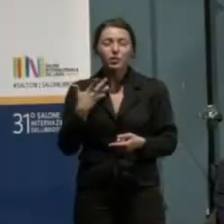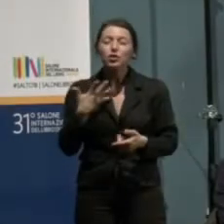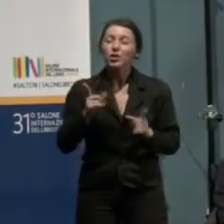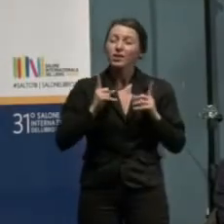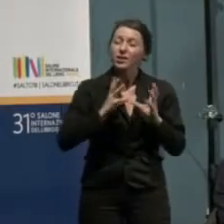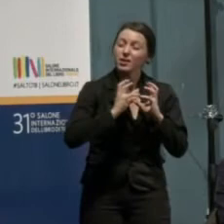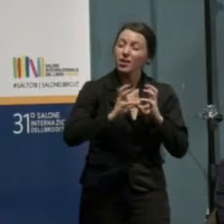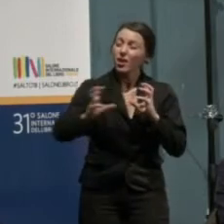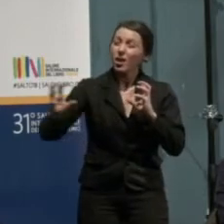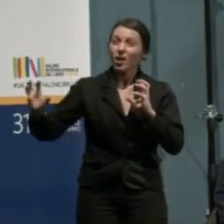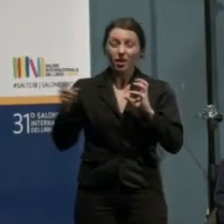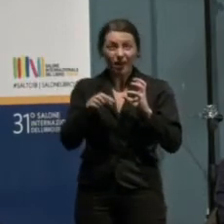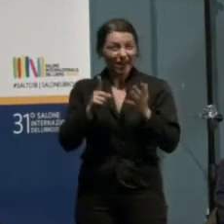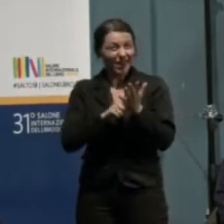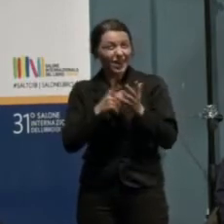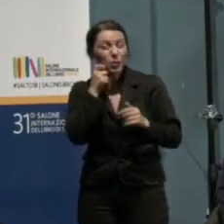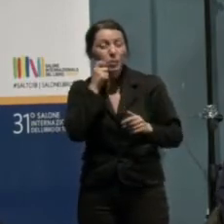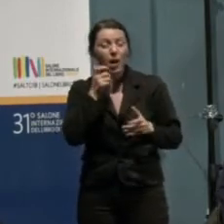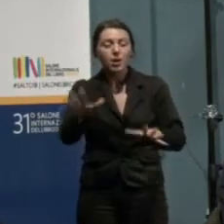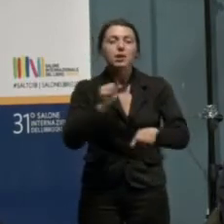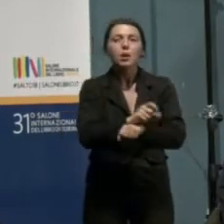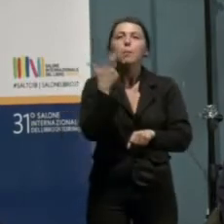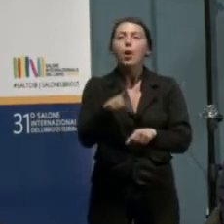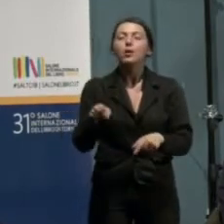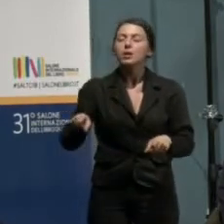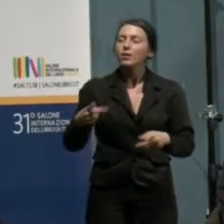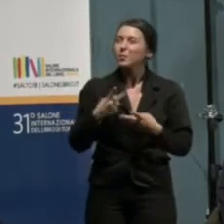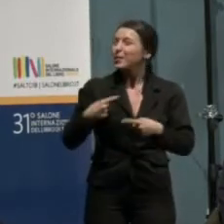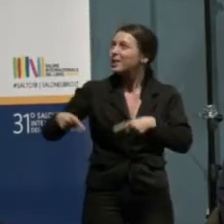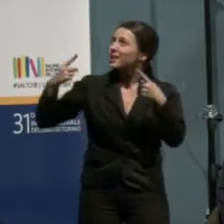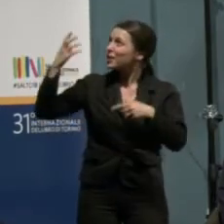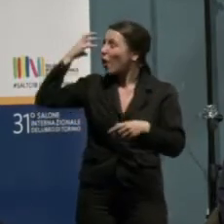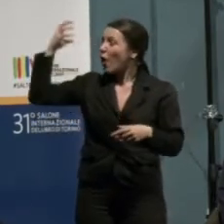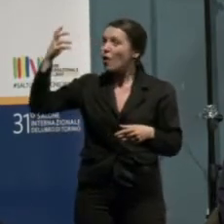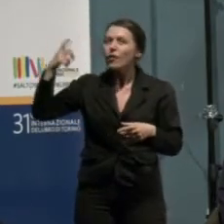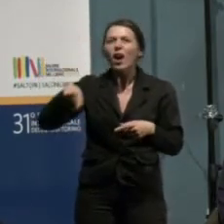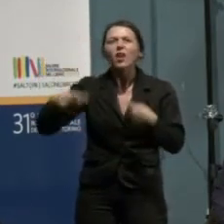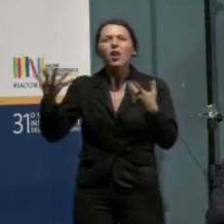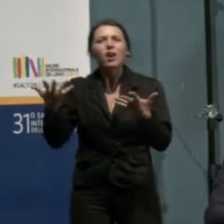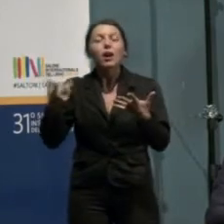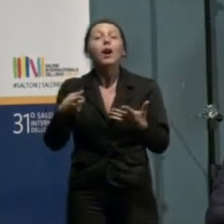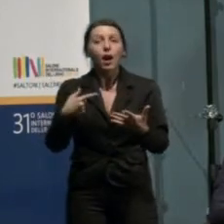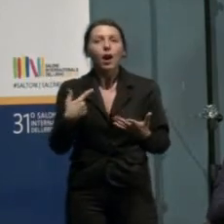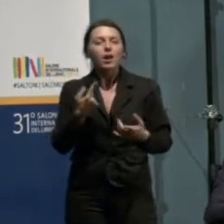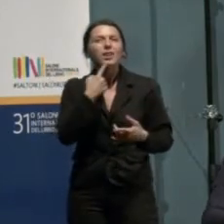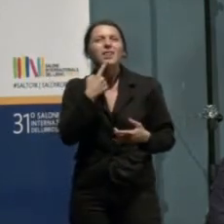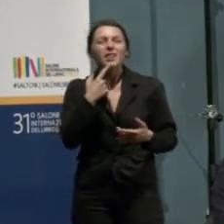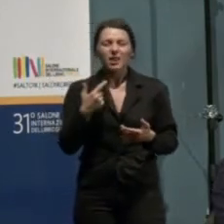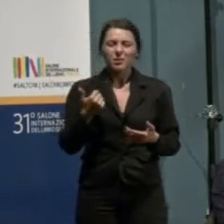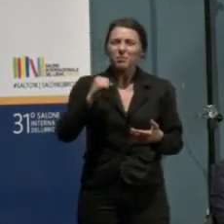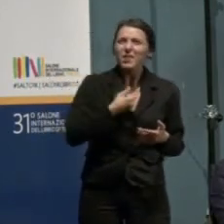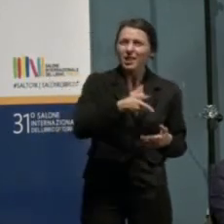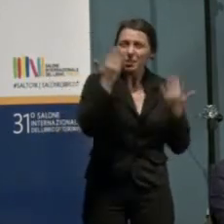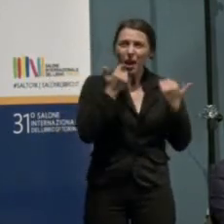dei diritti umani sono stati incarcerati perché hanno osato sfidare il governo e fornire assistenza legale alle vittime in egitto